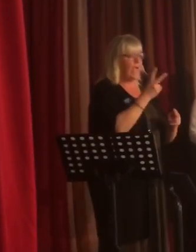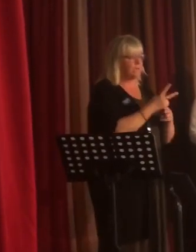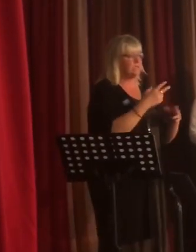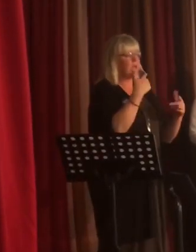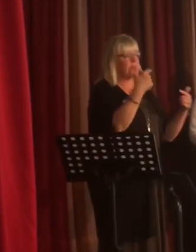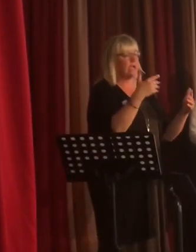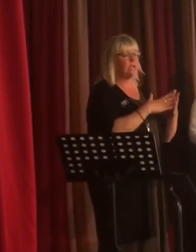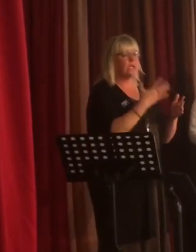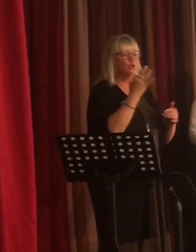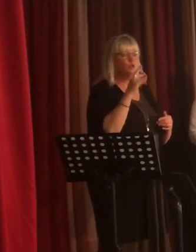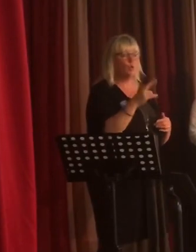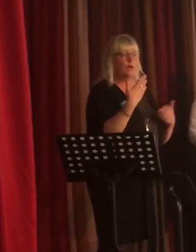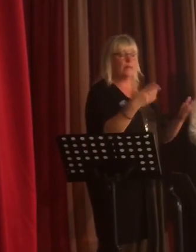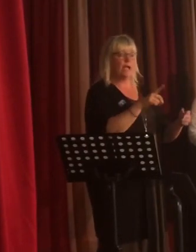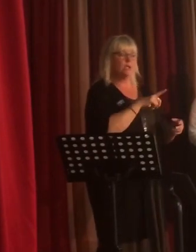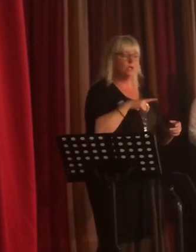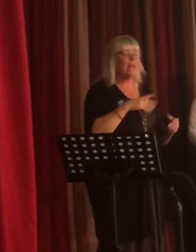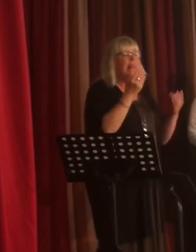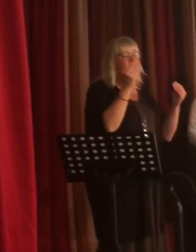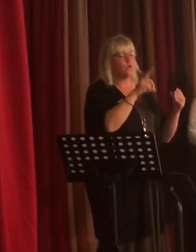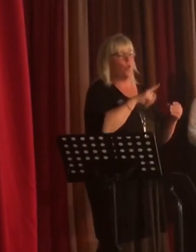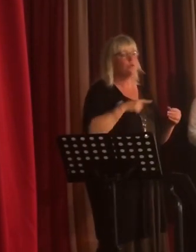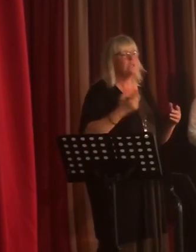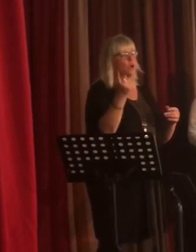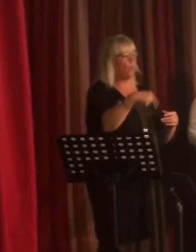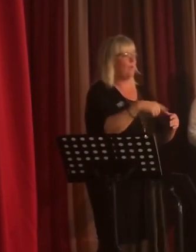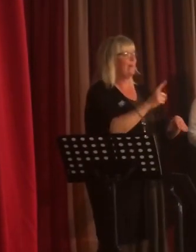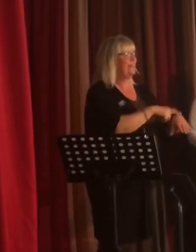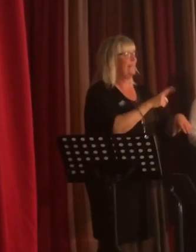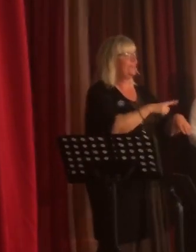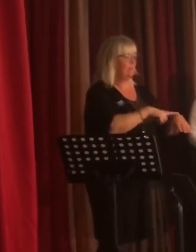Ett extra tack till Johan som lärt oss att komma i tid.